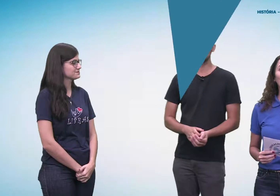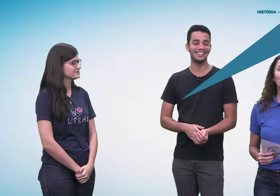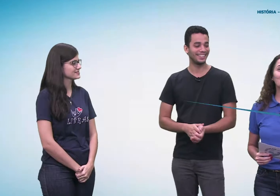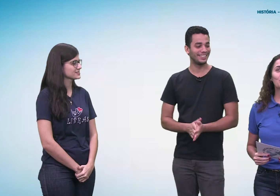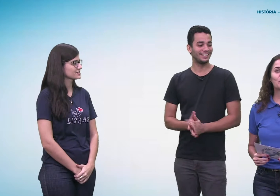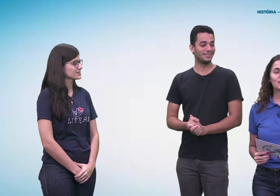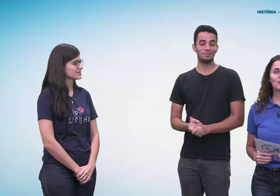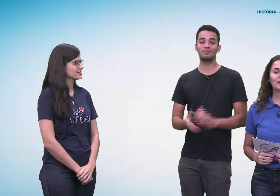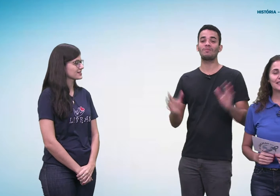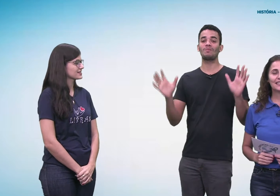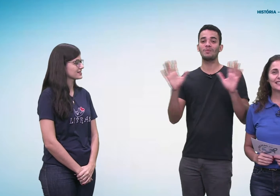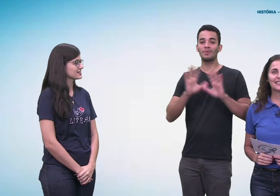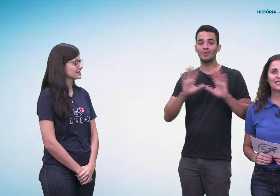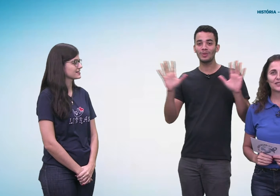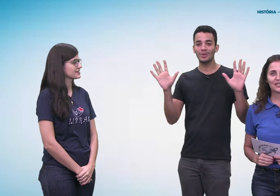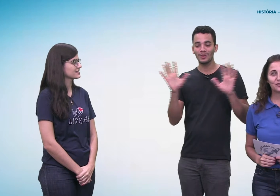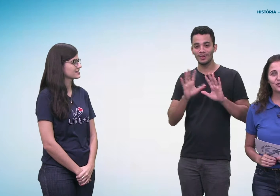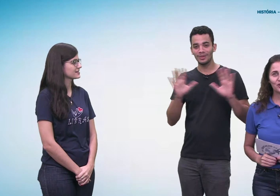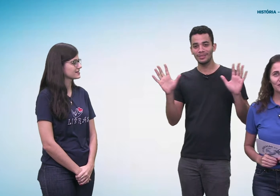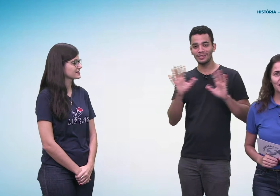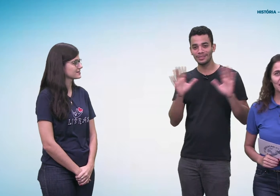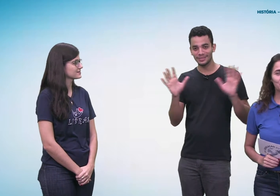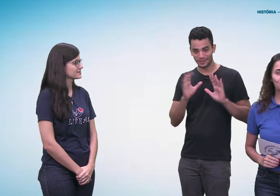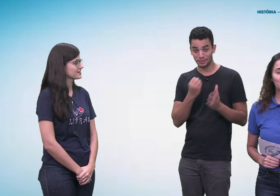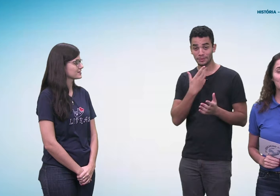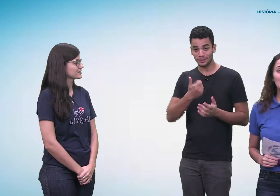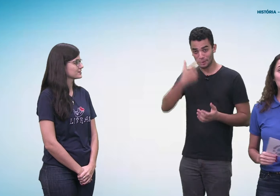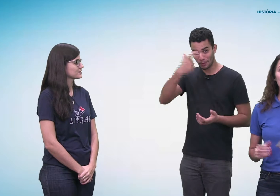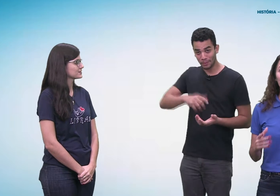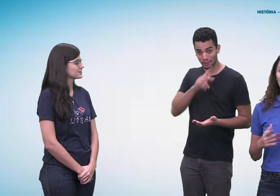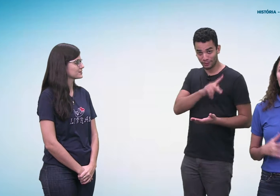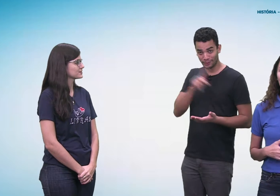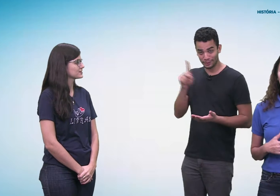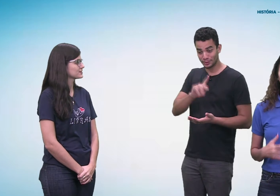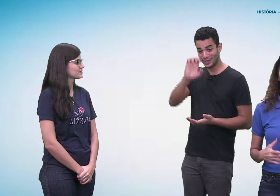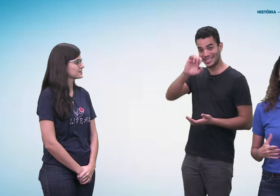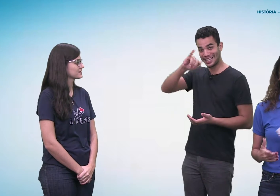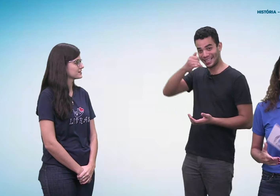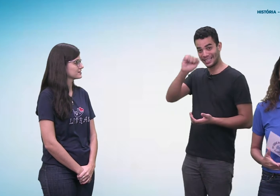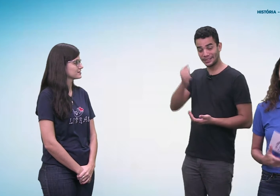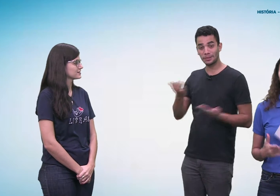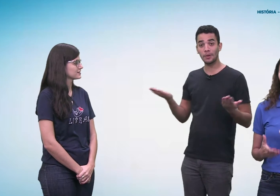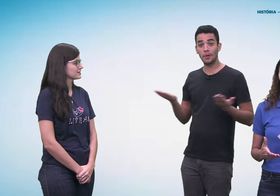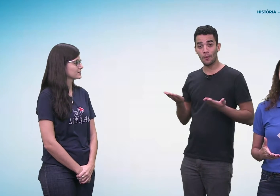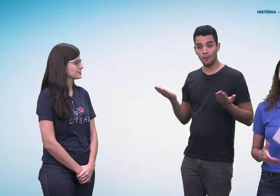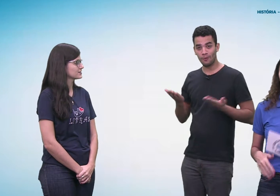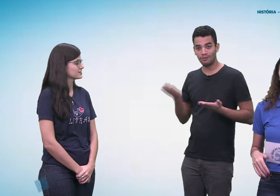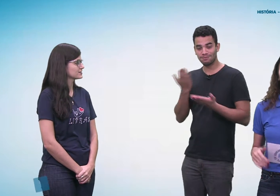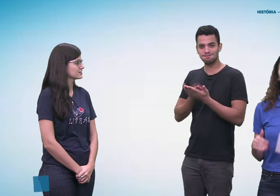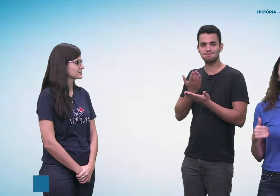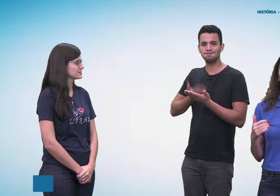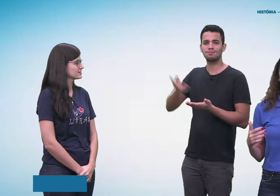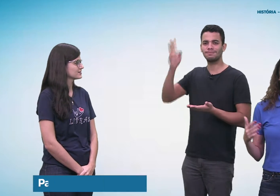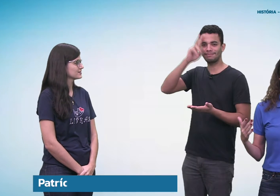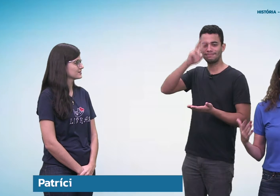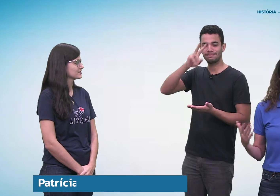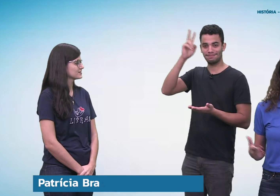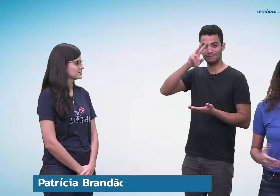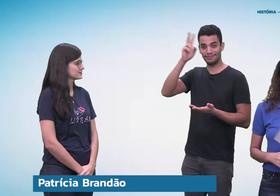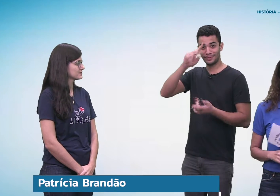Olá, sou a professora Patrícia, da Educação de Jovens e Adultos. Estamos aqui para mais uma aula de História e vamos continuar o nosso